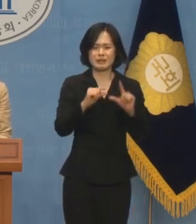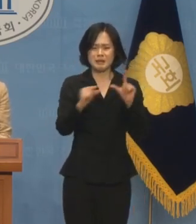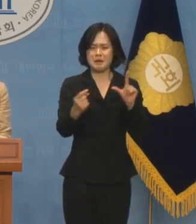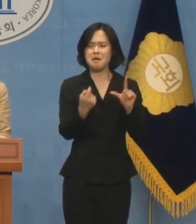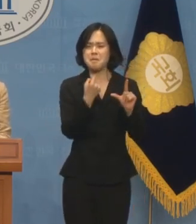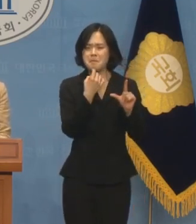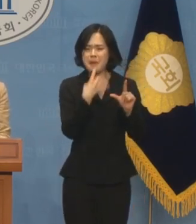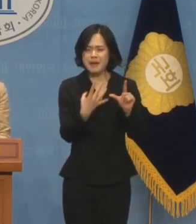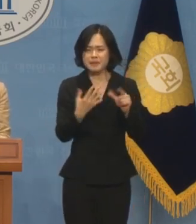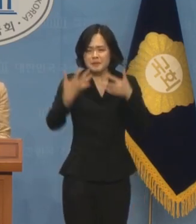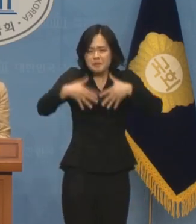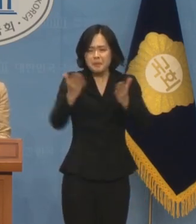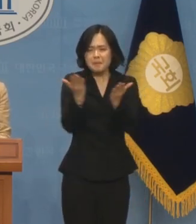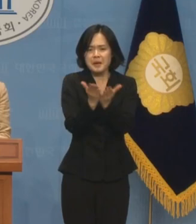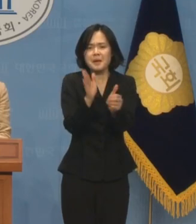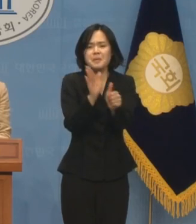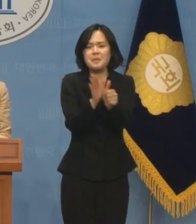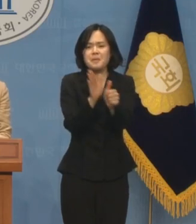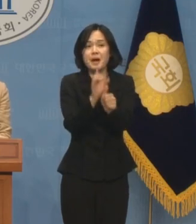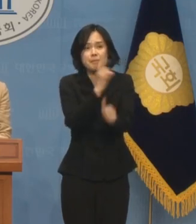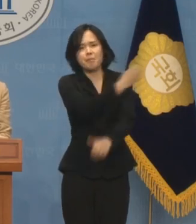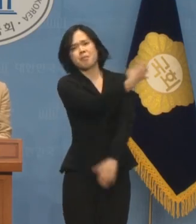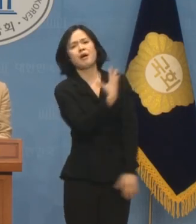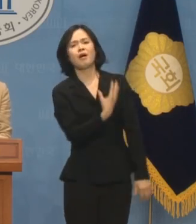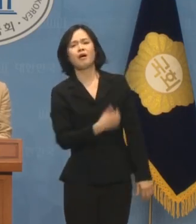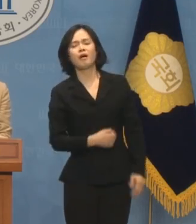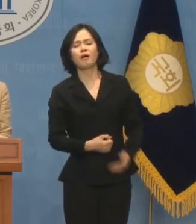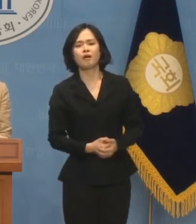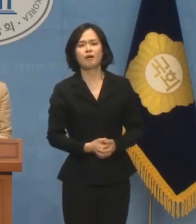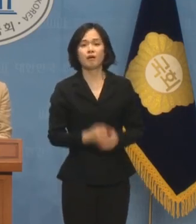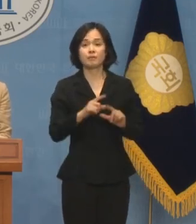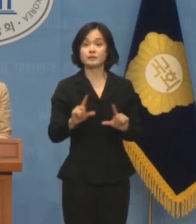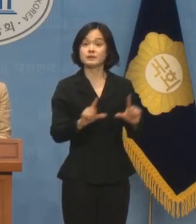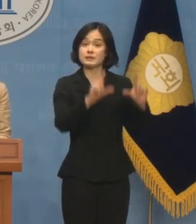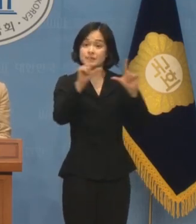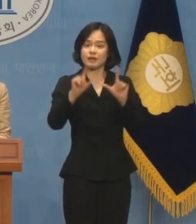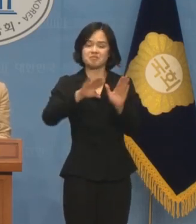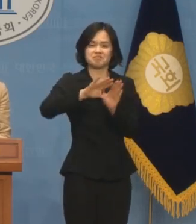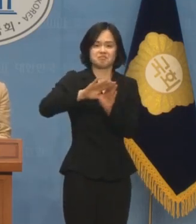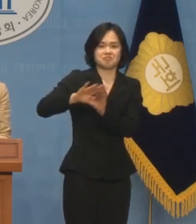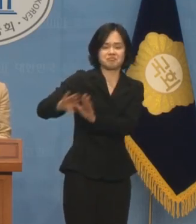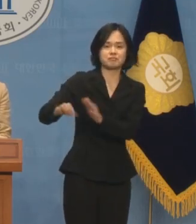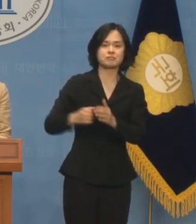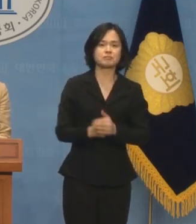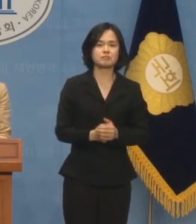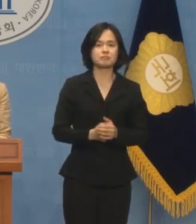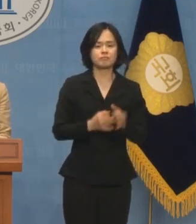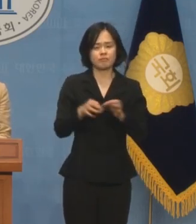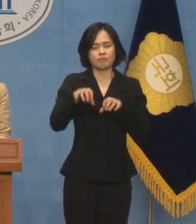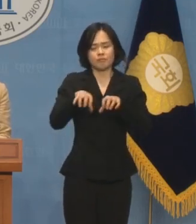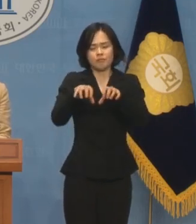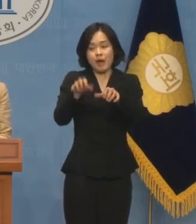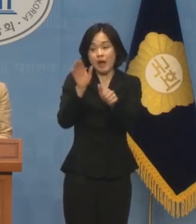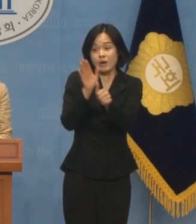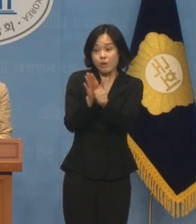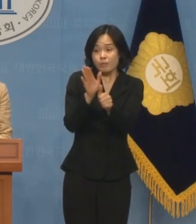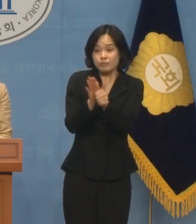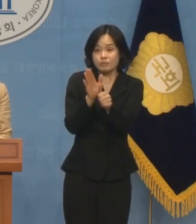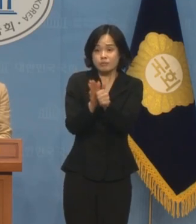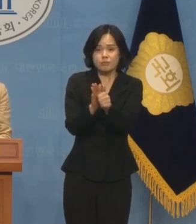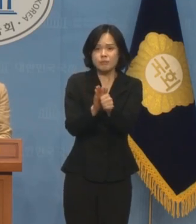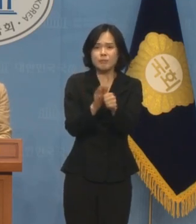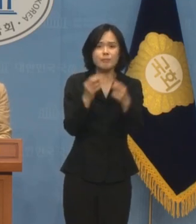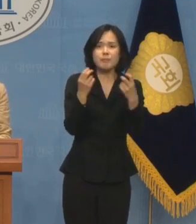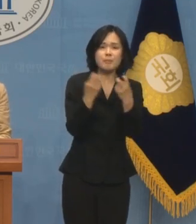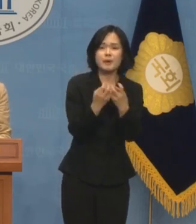입장만 반복하고 있습니다 민생을 숨 티우고 골목 상권 살려내는 방안 무조건